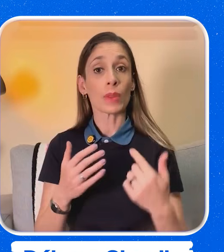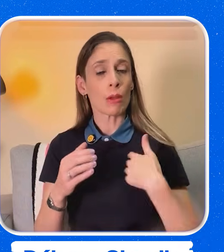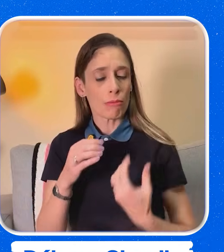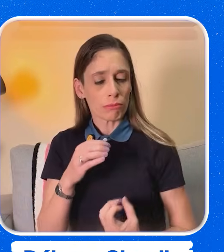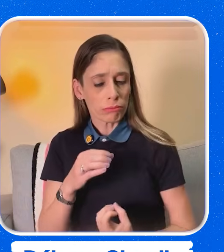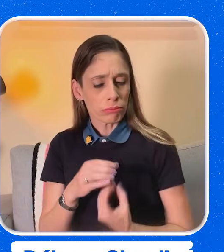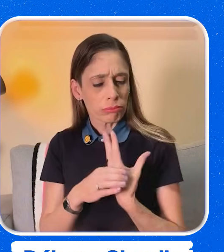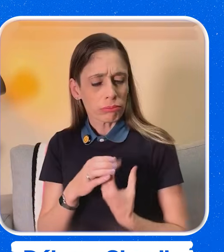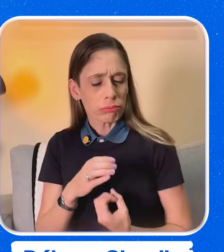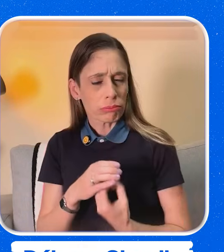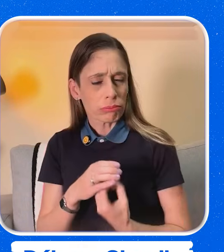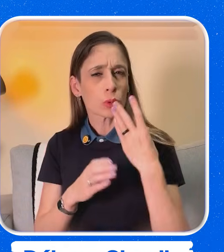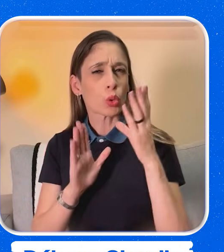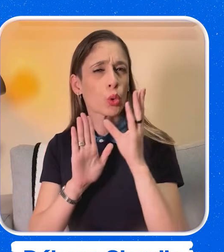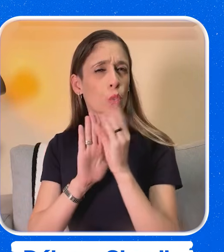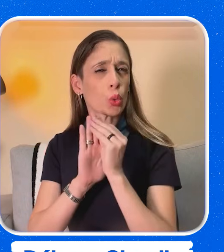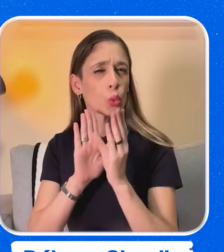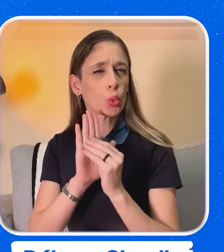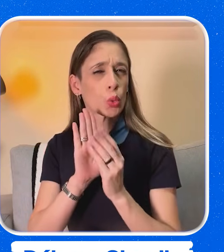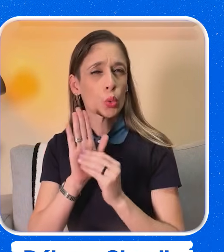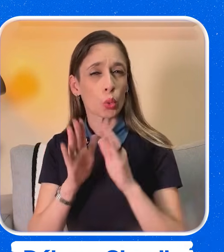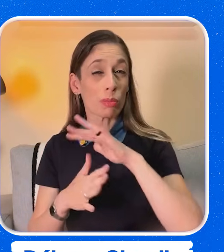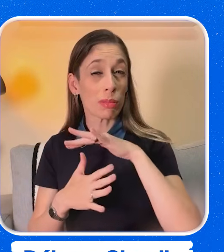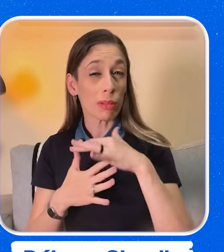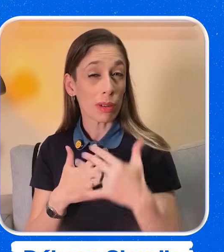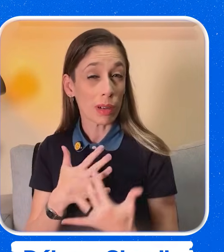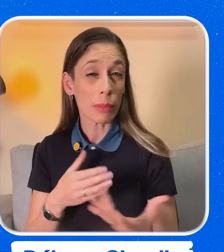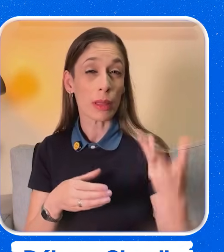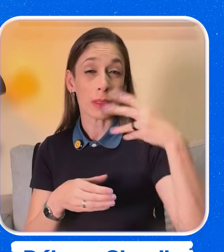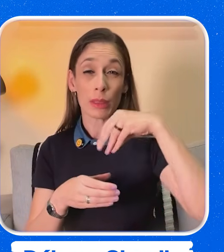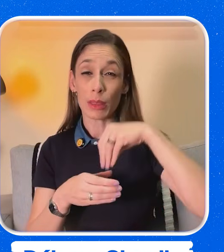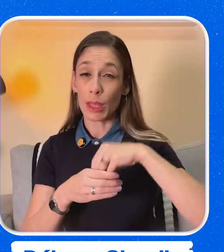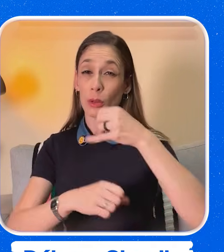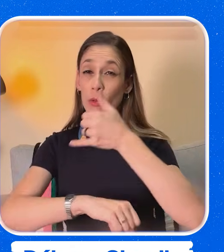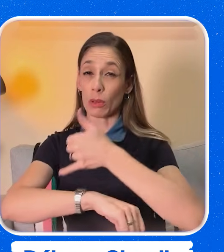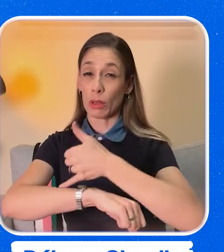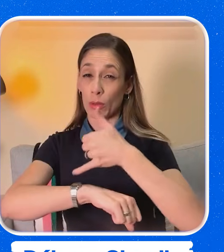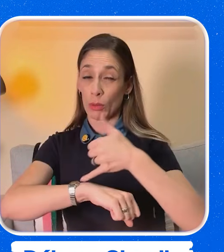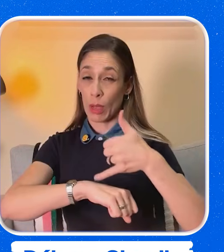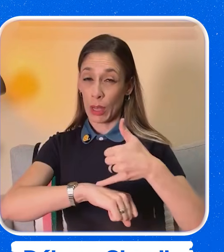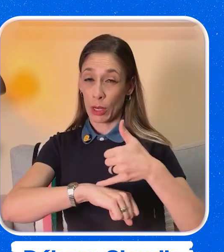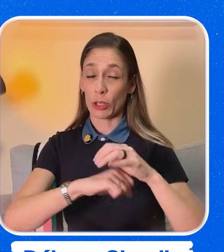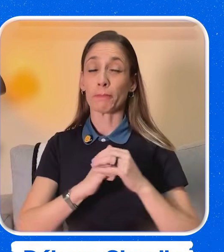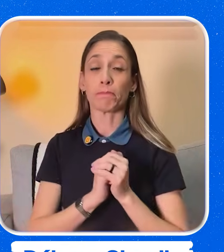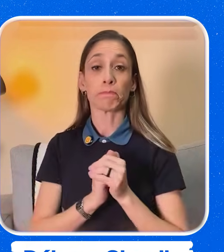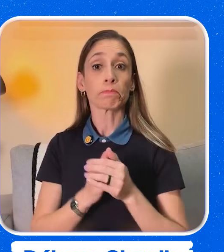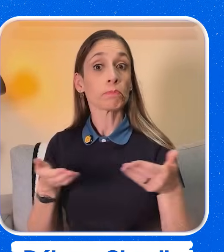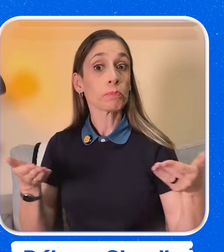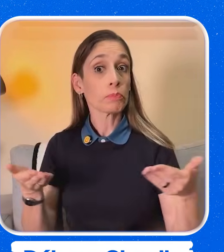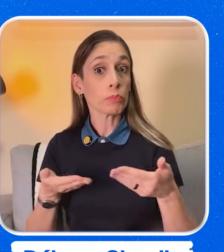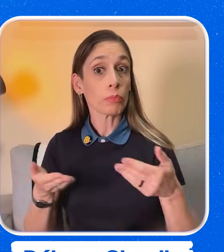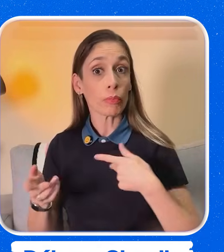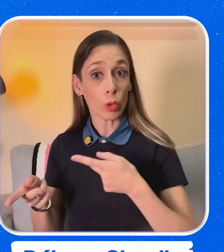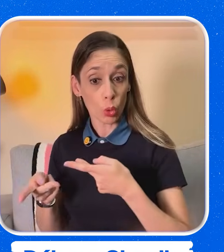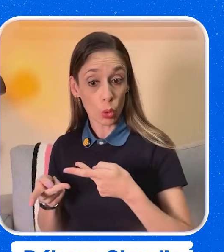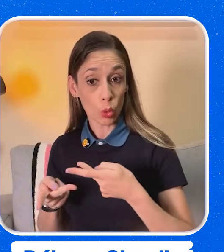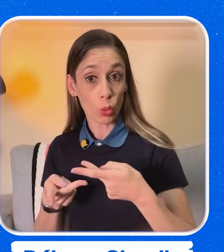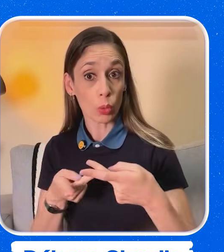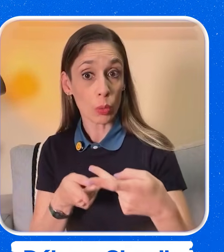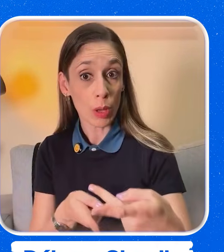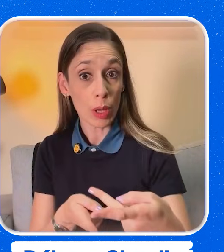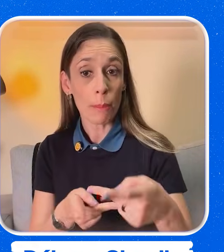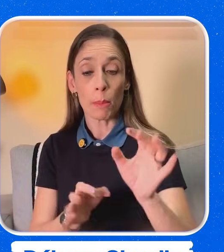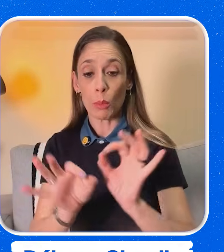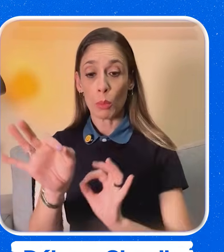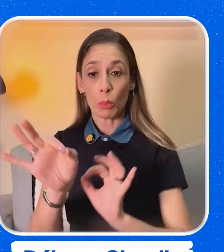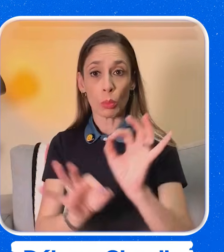tatuagem. Atualmente eu fui convidada para participar de um projeto junto com a The Inc. e